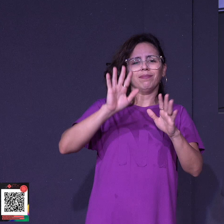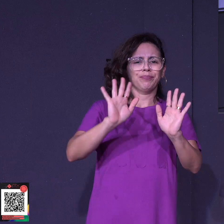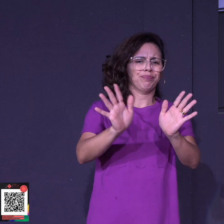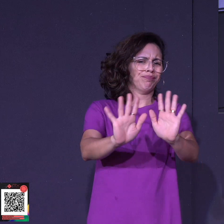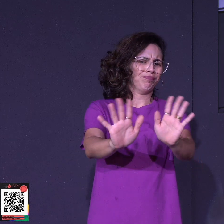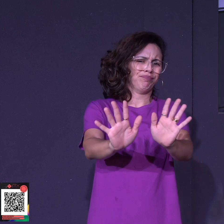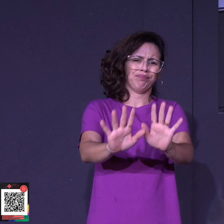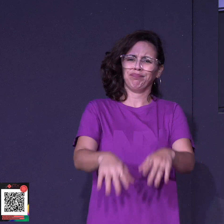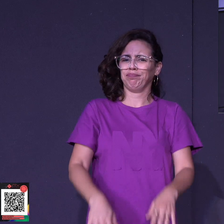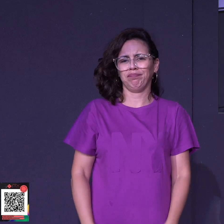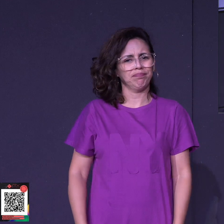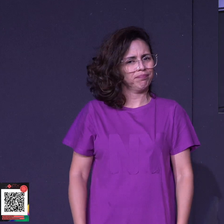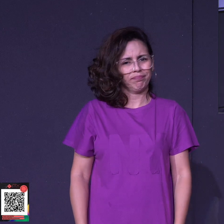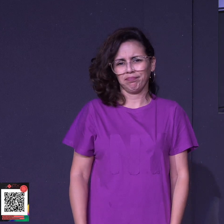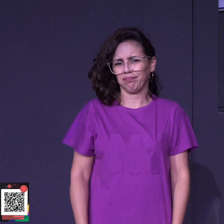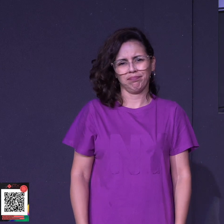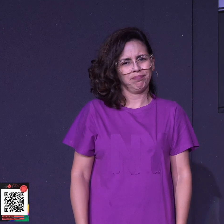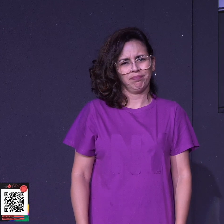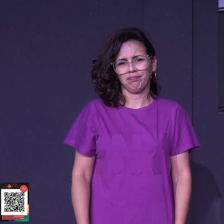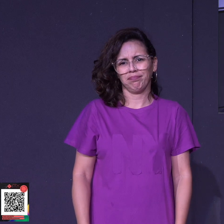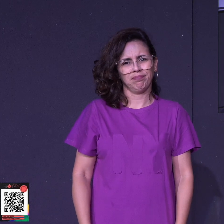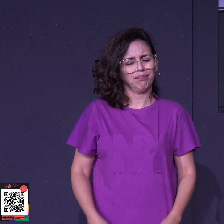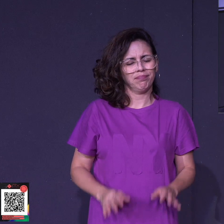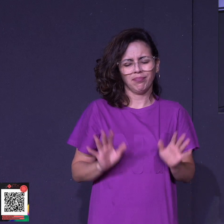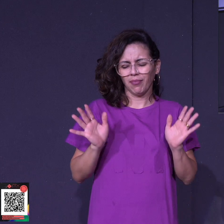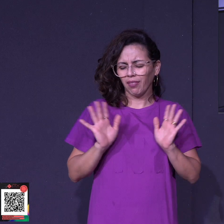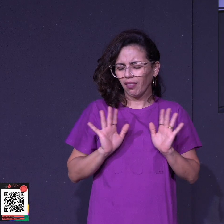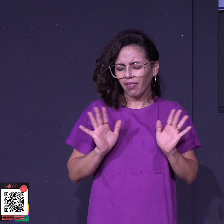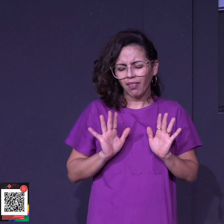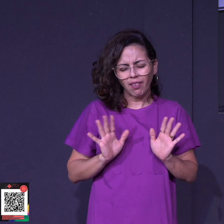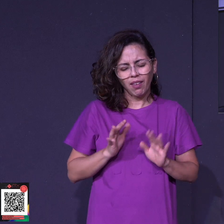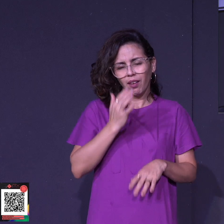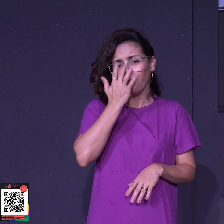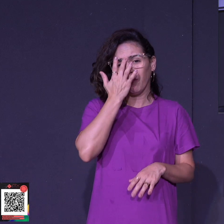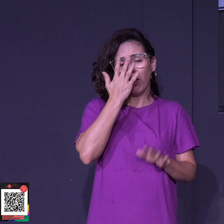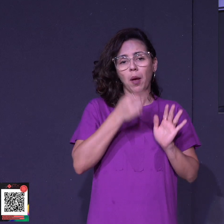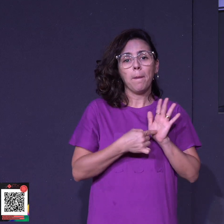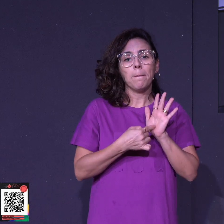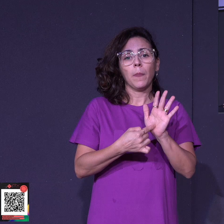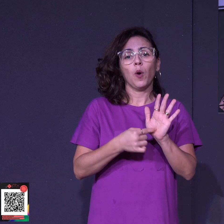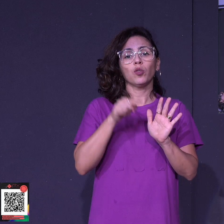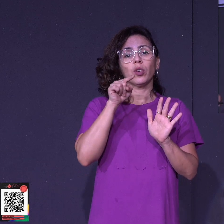irmão. Isso mostra que você é menino.